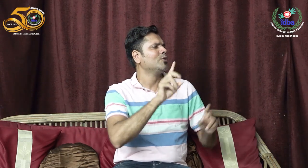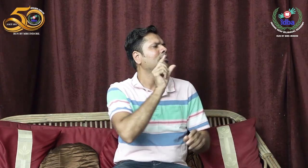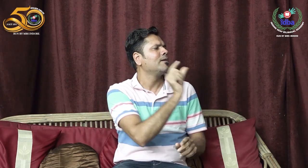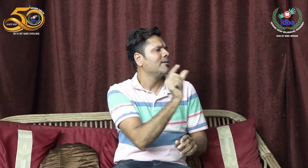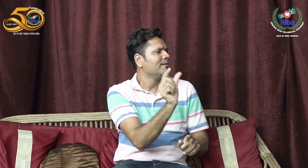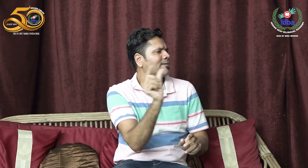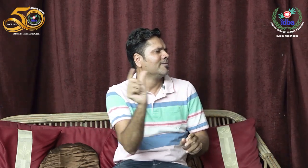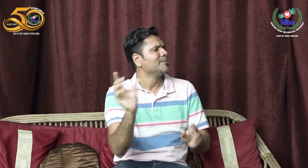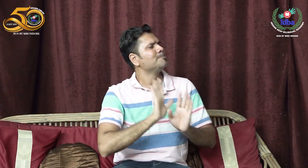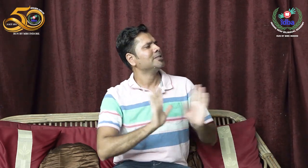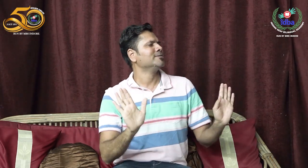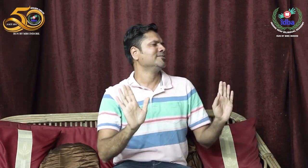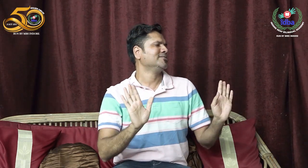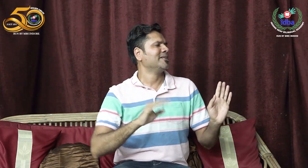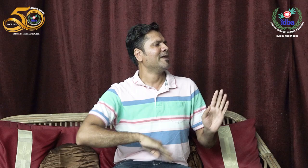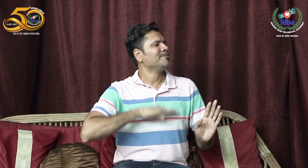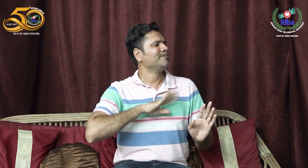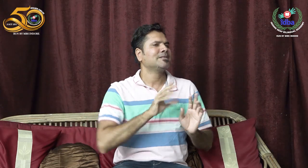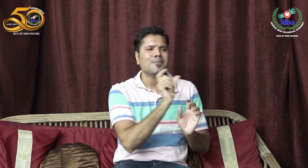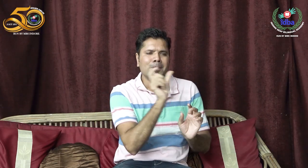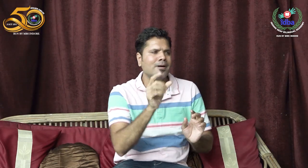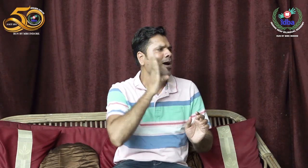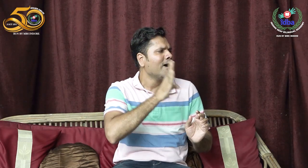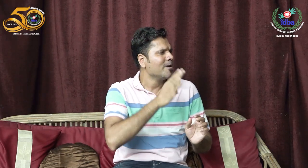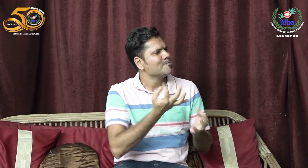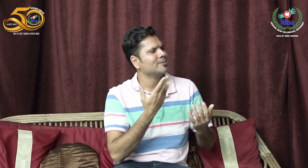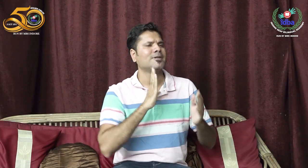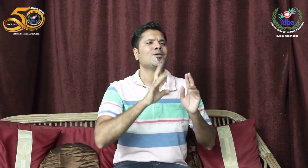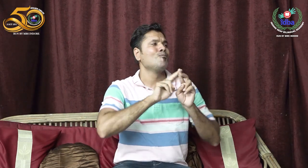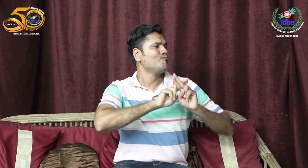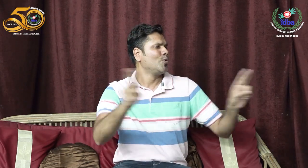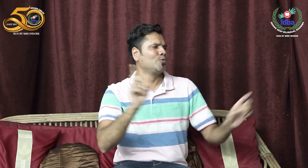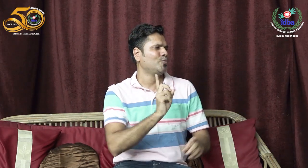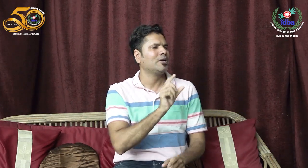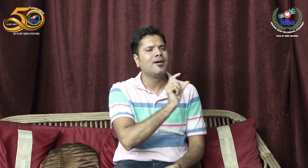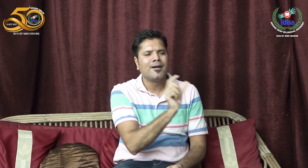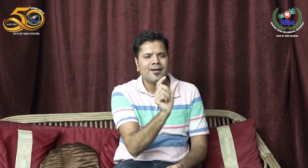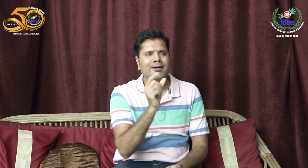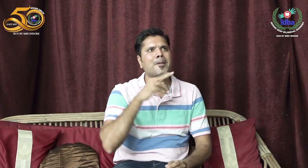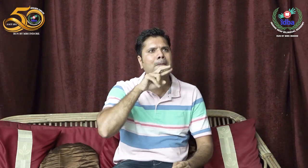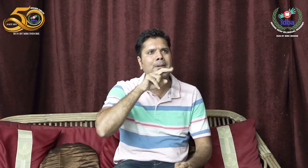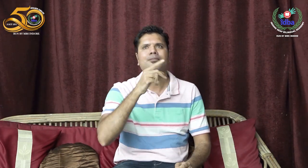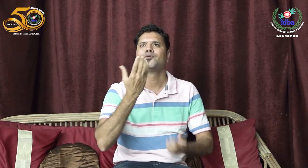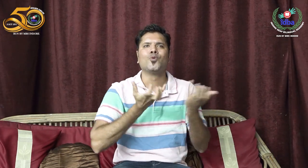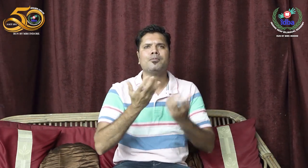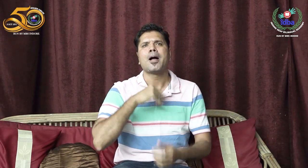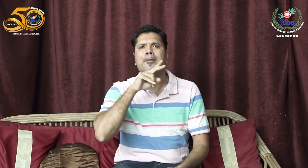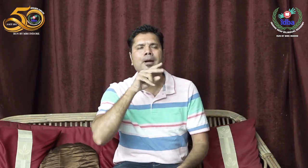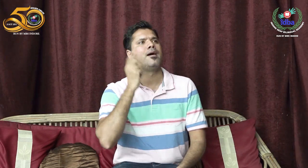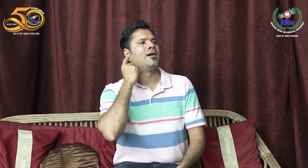सेंटेंस नहीं, कुछ केवल शब्दों में मैं लिमिटेड था। इतने मैं बोलता था, गाता था कुछ, तो उनको समझ आता था। और जैसे बाहर